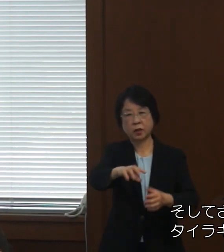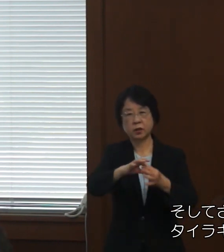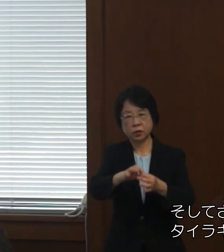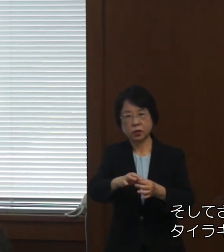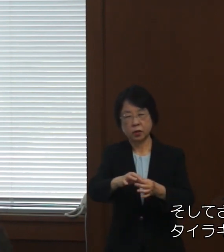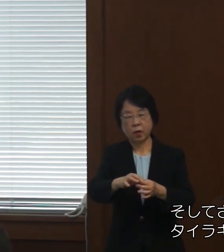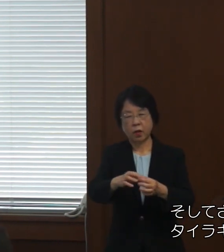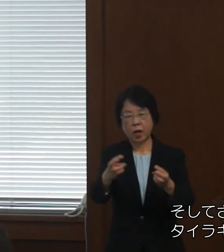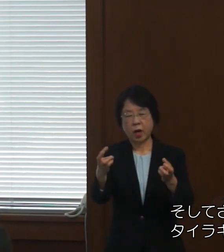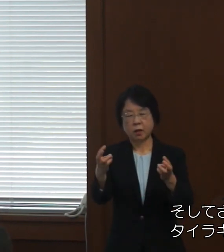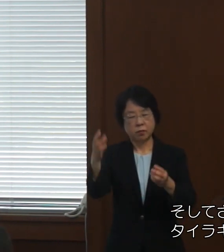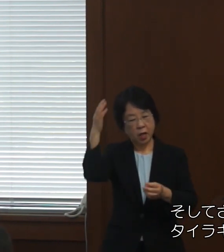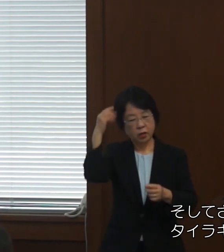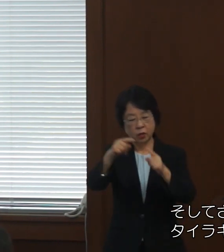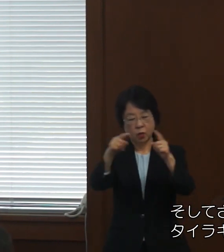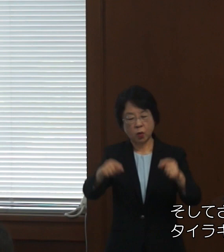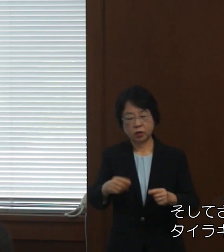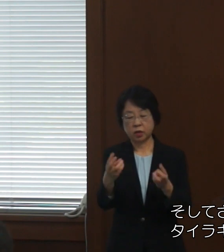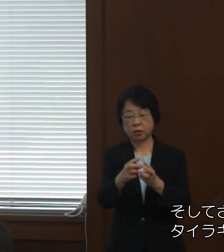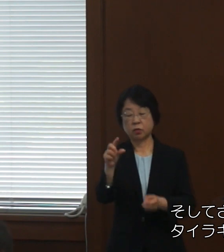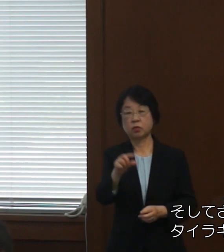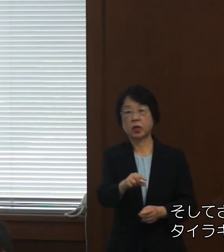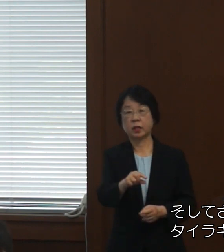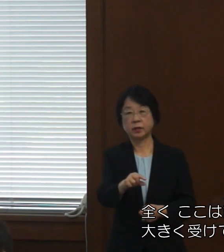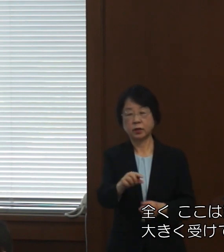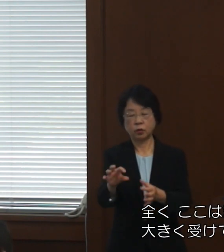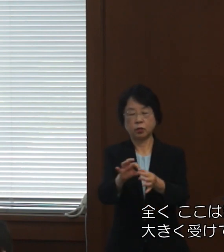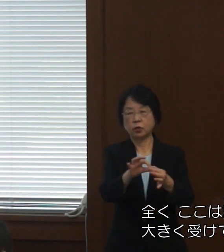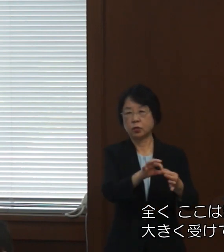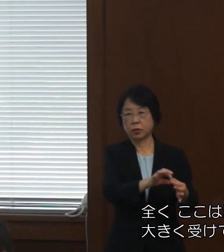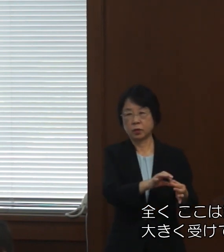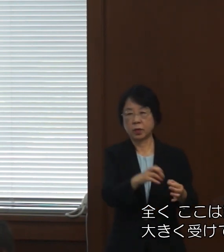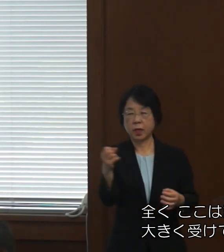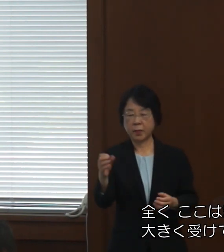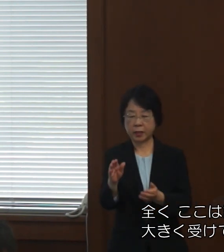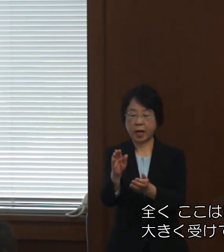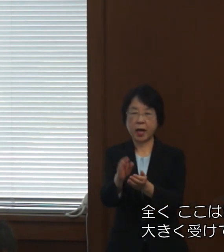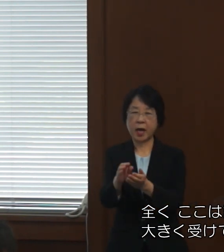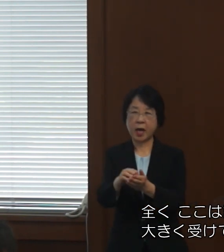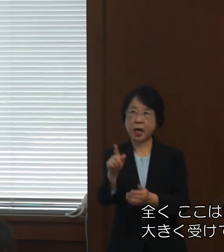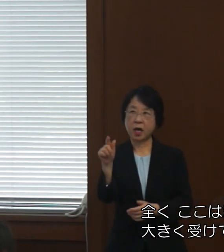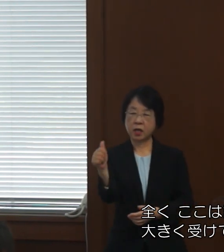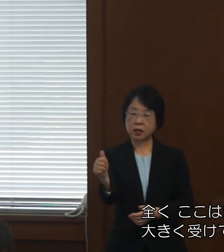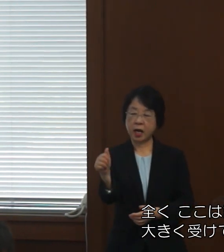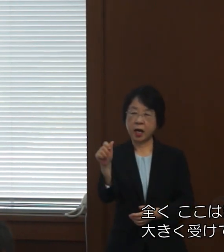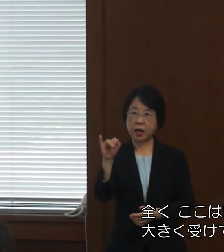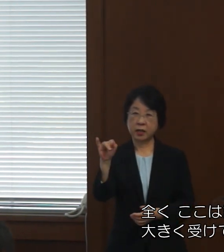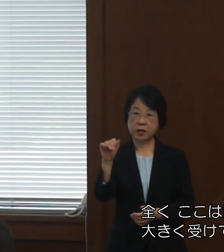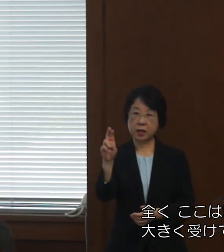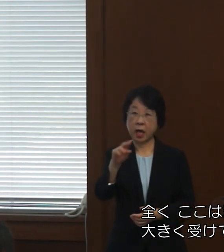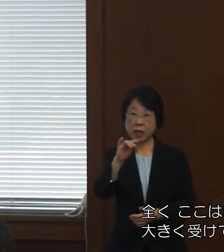さらに平らぎの問題もあって全くここは